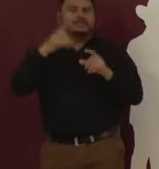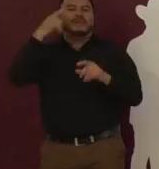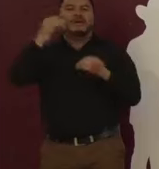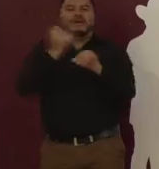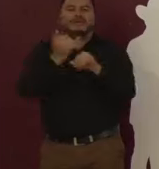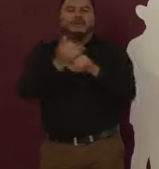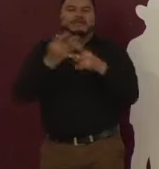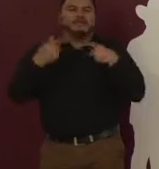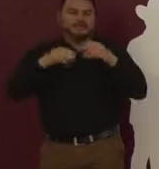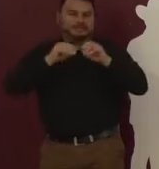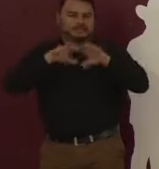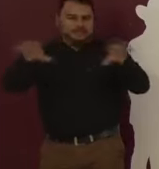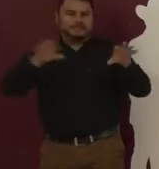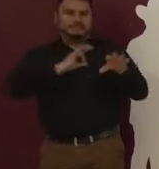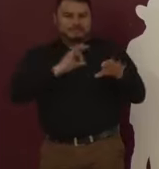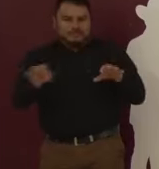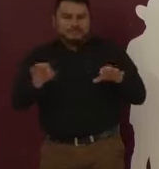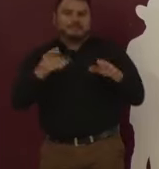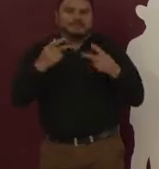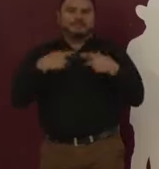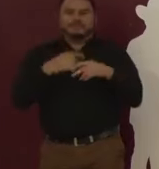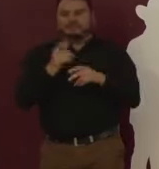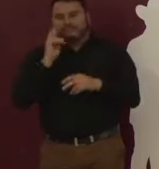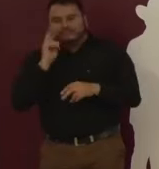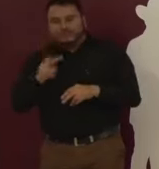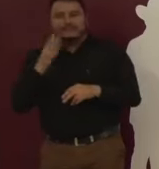virtualmente puedan compartir las personas